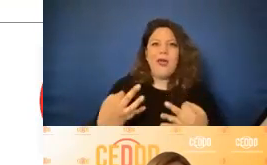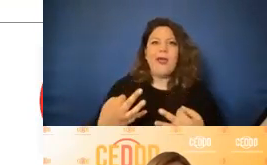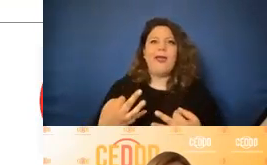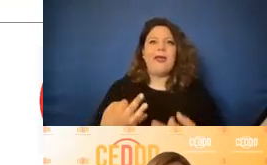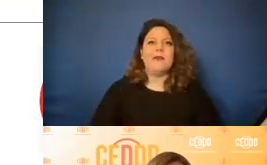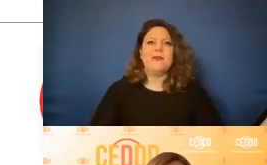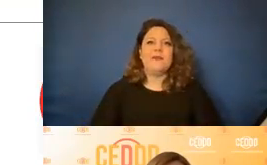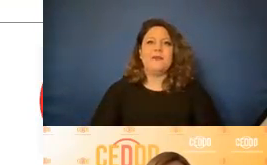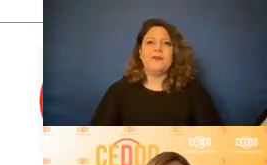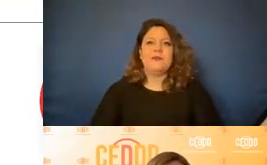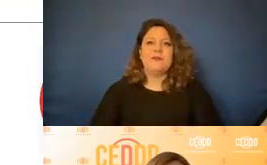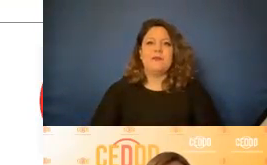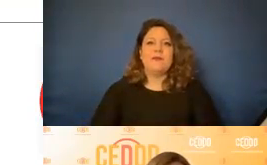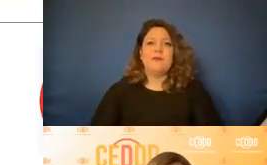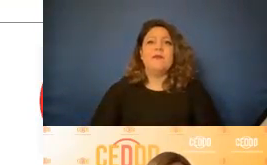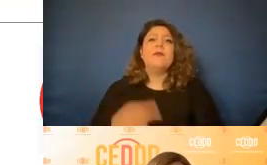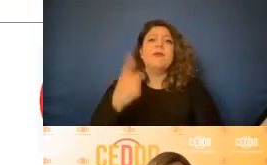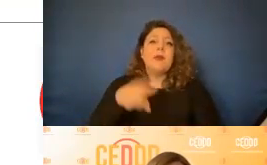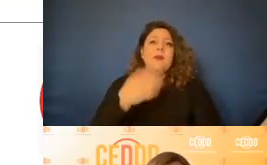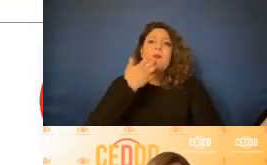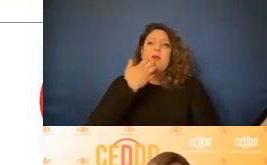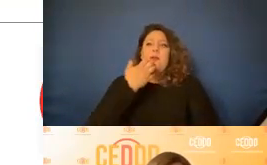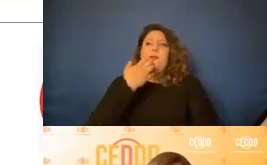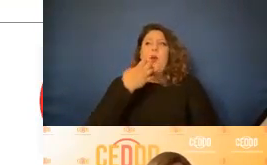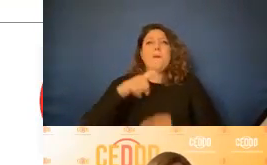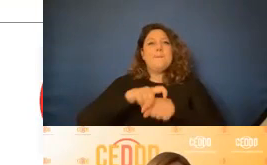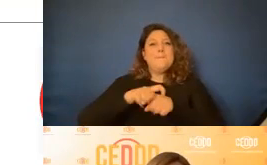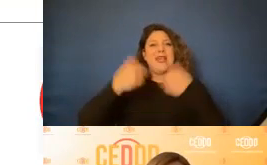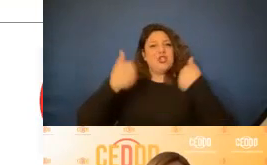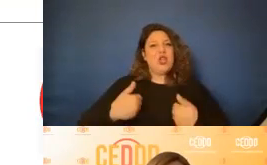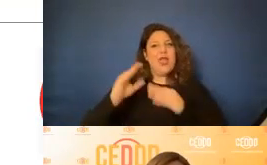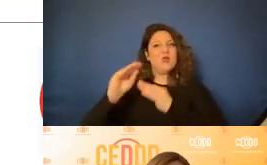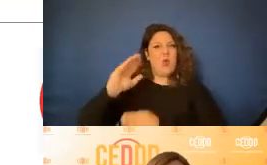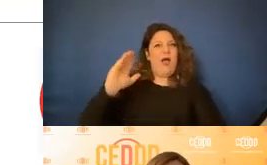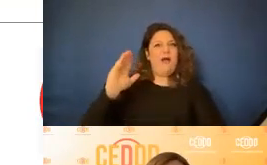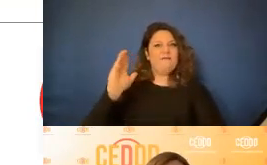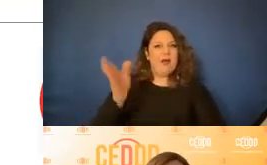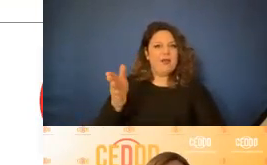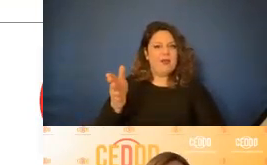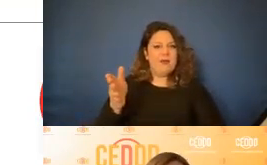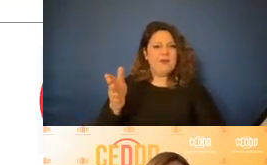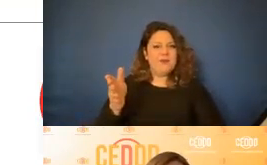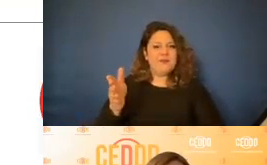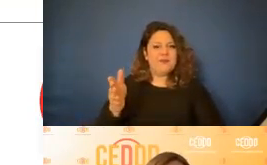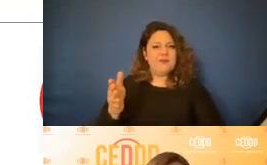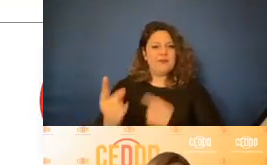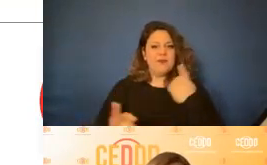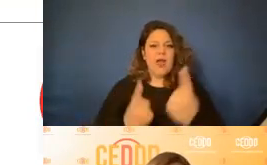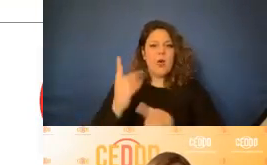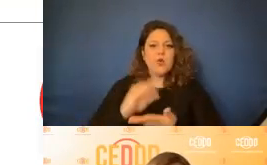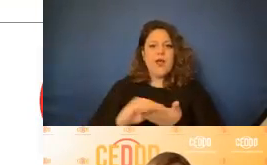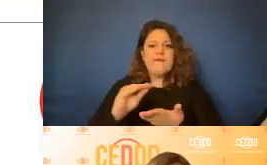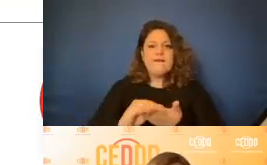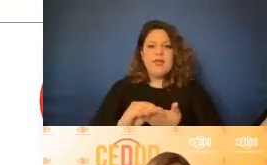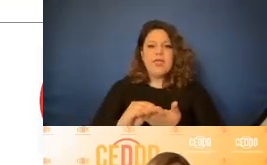provocarle una erosión en su personalidad. A veces supone esta esta situación de acoso, que además